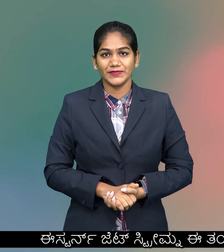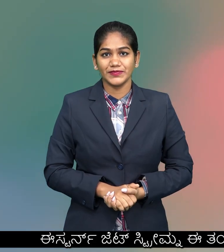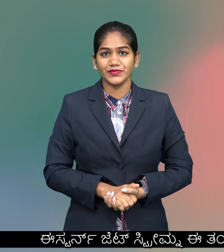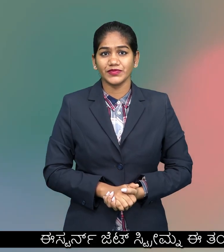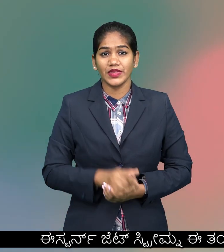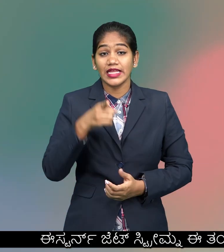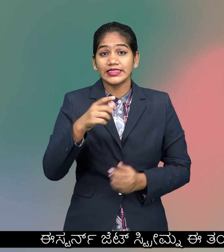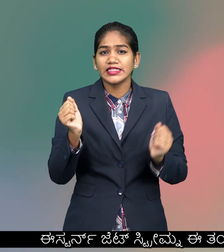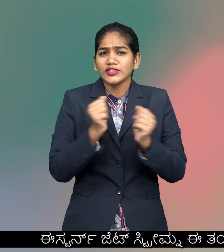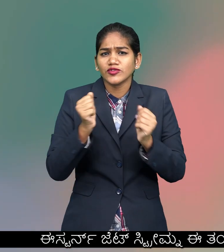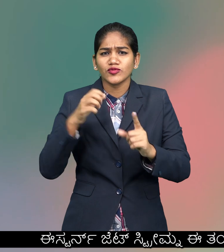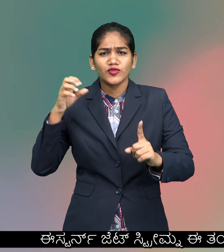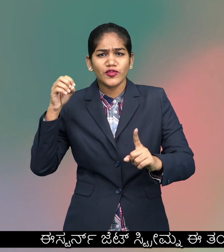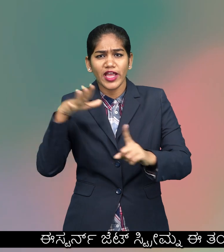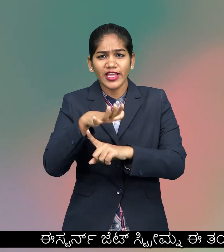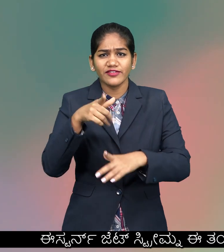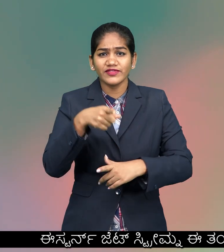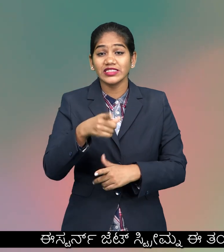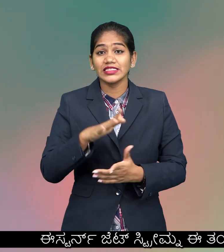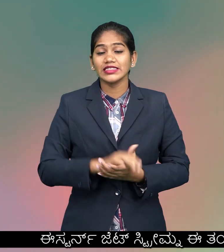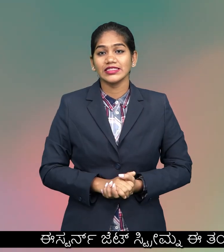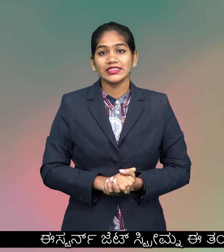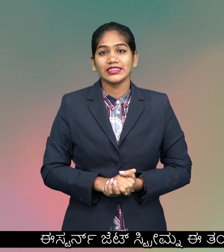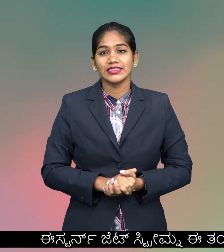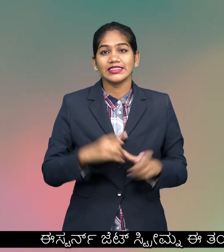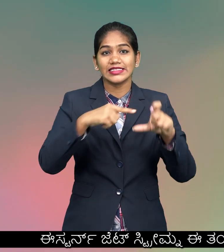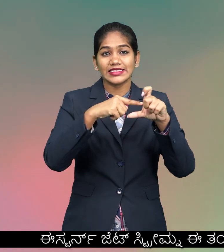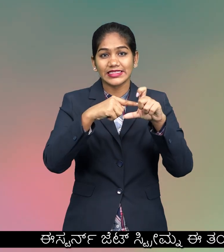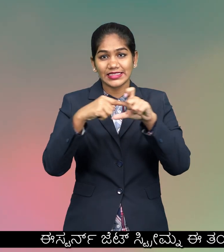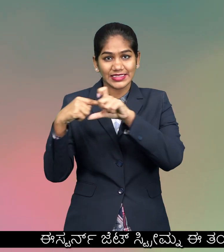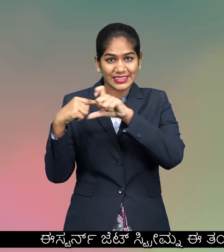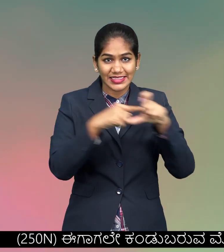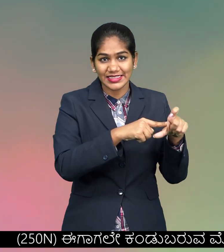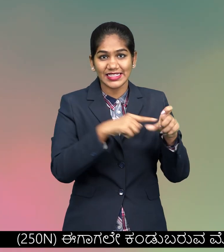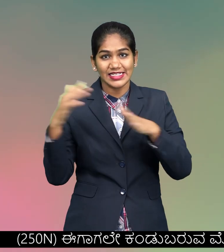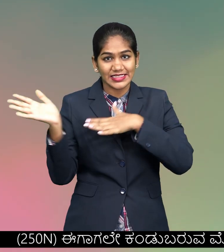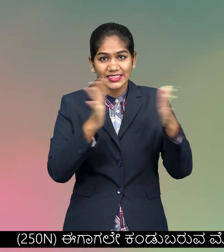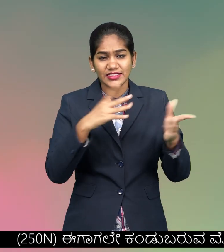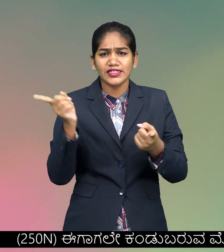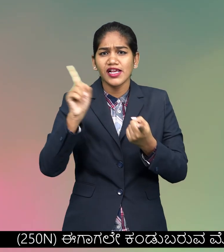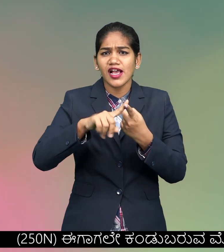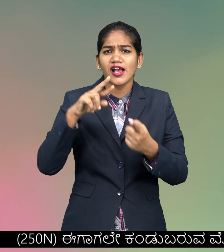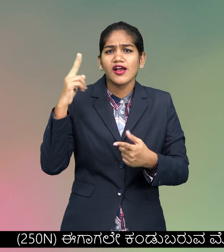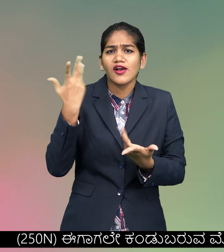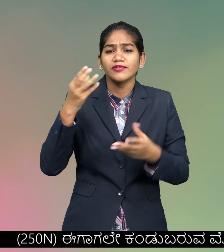ಪೂರ್ವದ ಜೆಟ್ ಸ್ಟ್ರೀಮ್ನ ಈ ತಂಪಾಗಿಸುವ ಪರಿಣಾಮವು ಈ ಅಕ್ಷಾಂಶದ ಮೇಲೆ ಈಗಾಗಲೇ ಕಂಡುಬರುವ ಮೋಡಗಳಿಂದ